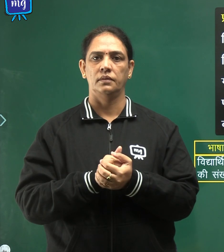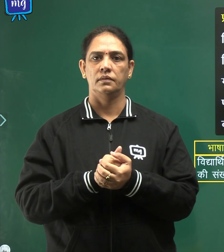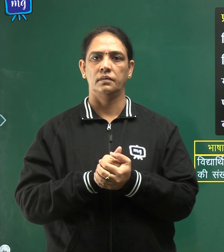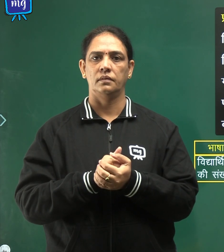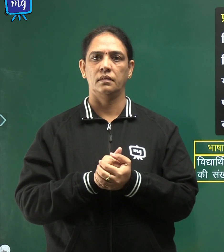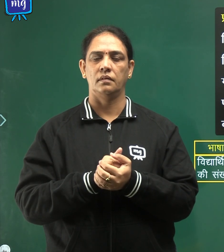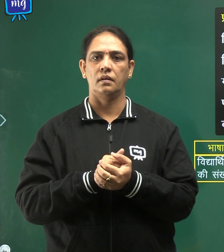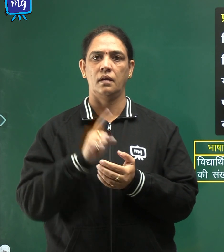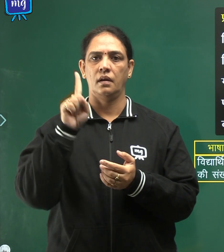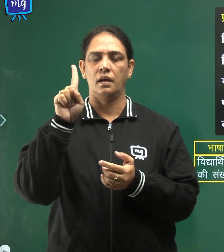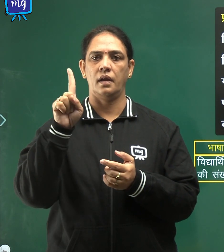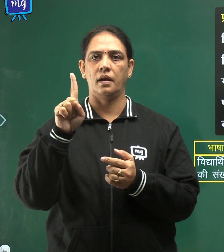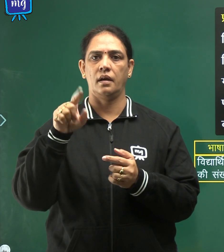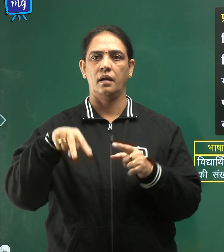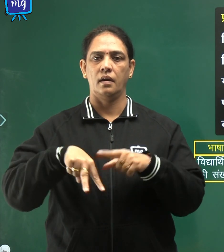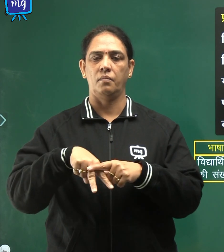एक पाई चार्ट द्वारा